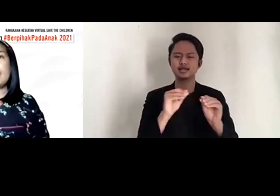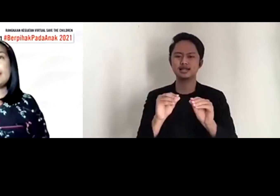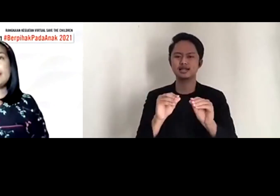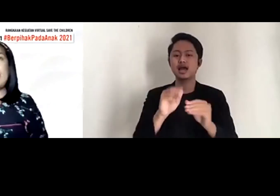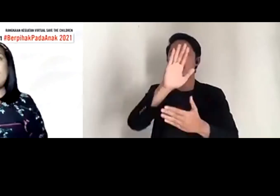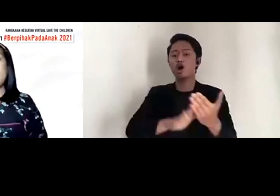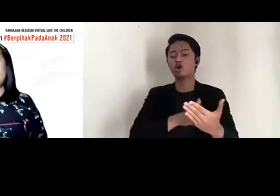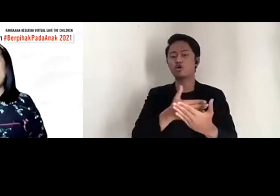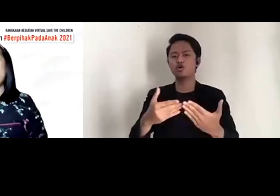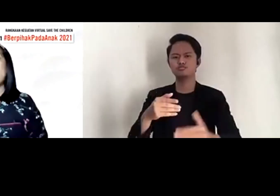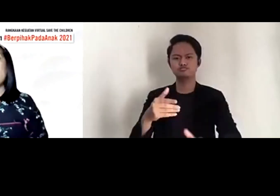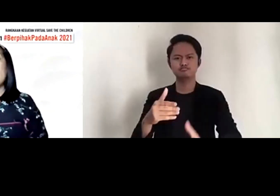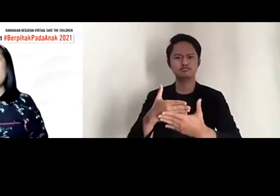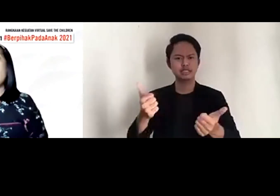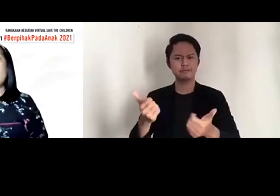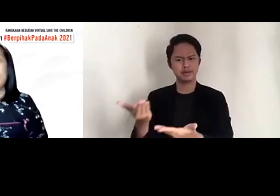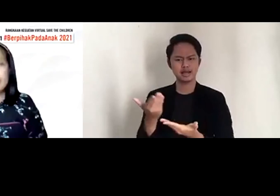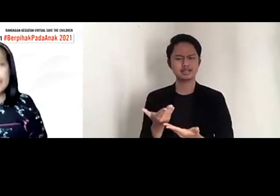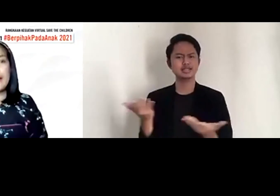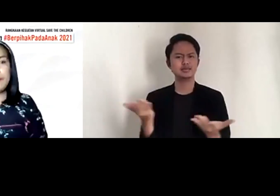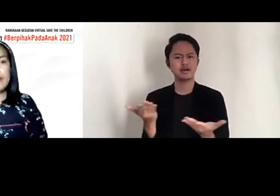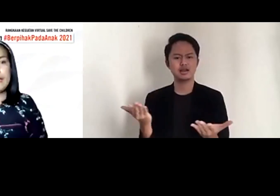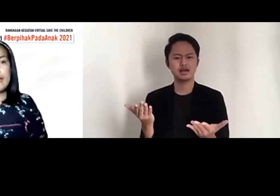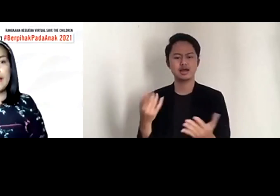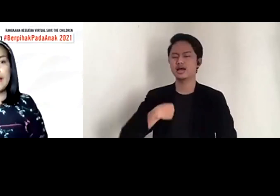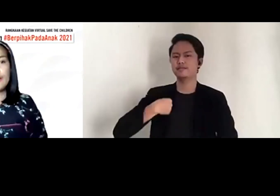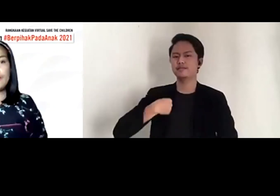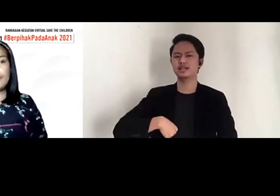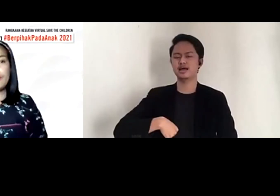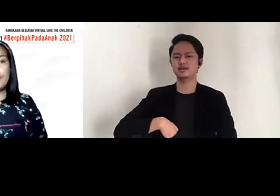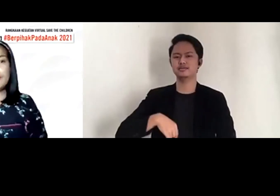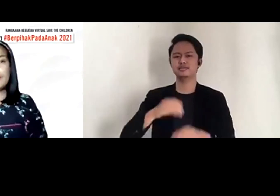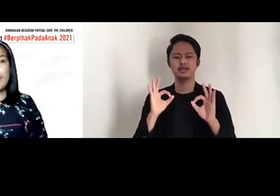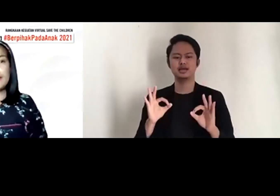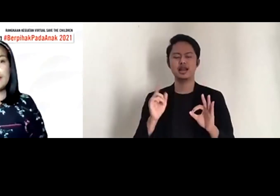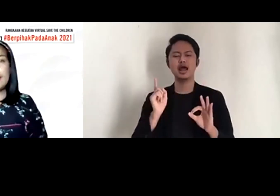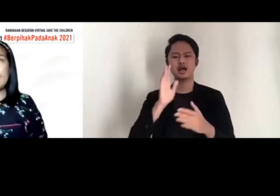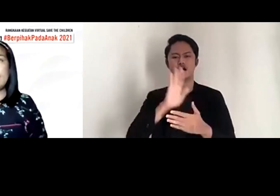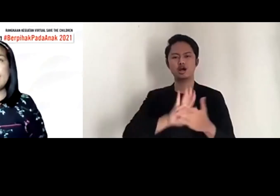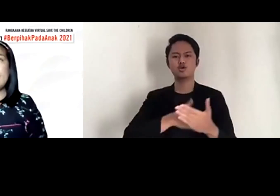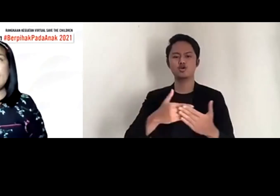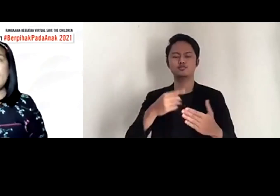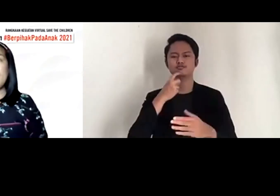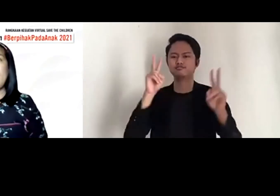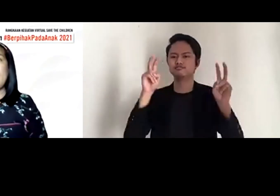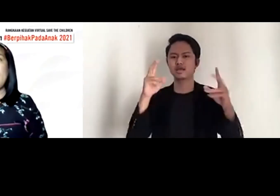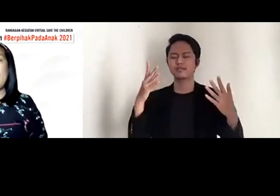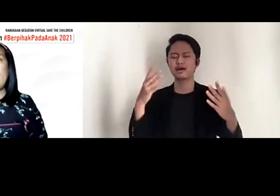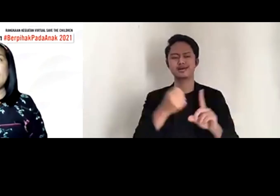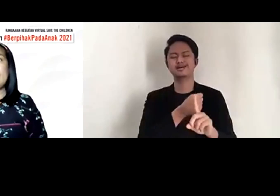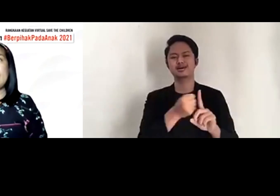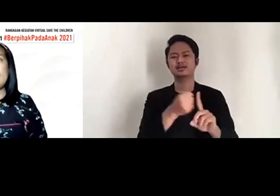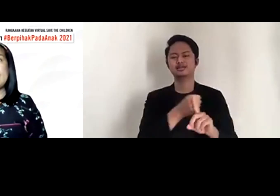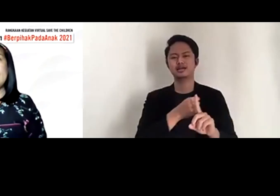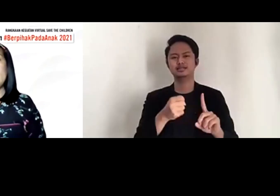kurikulum yang disediakan oleh Kementerian Pendidikan, itu kurikulum soal tindak kekerasan, bagaimana